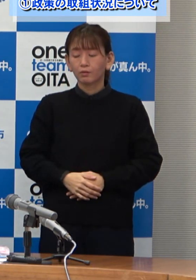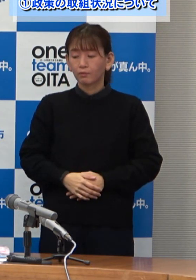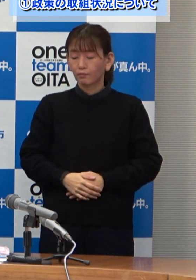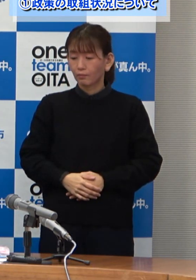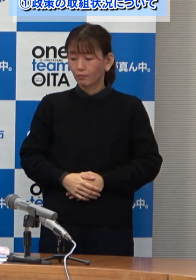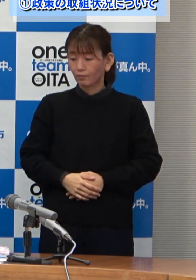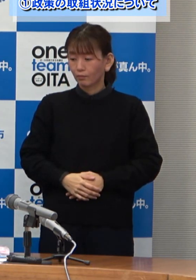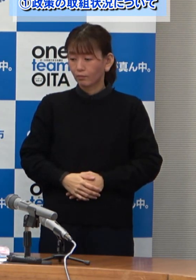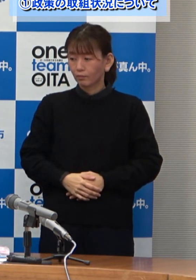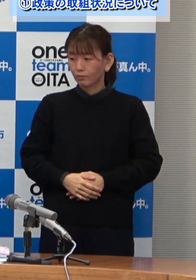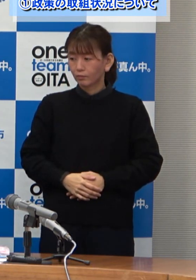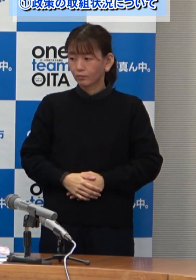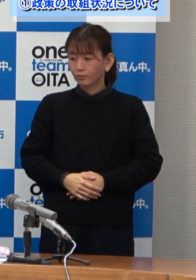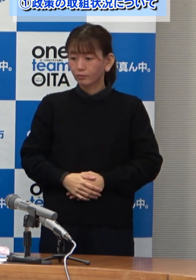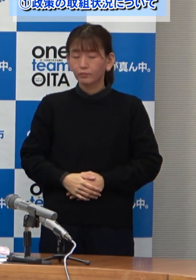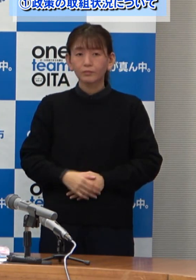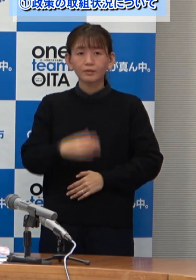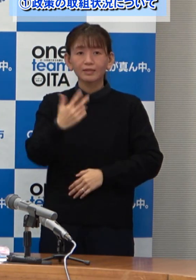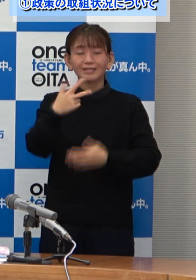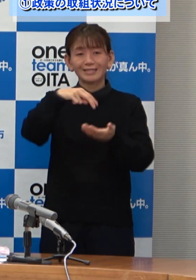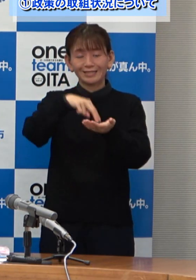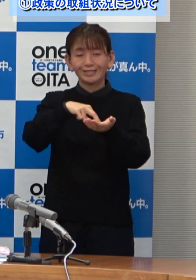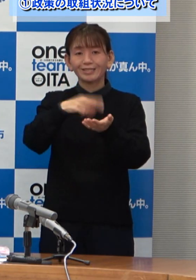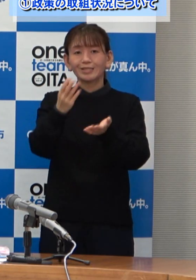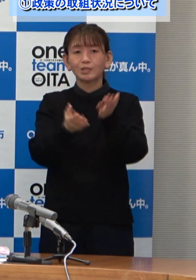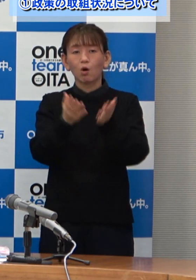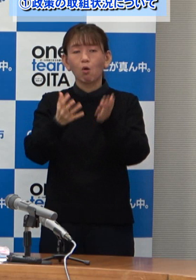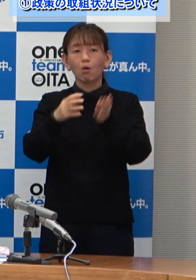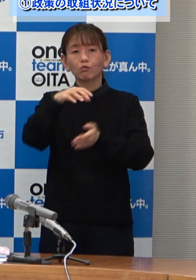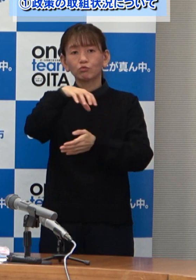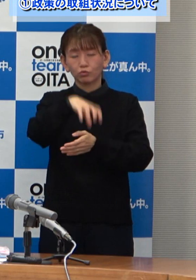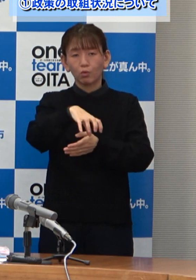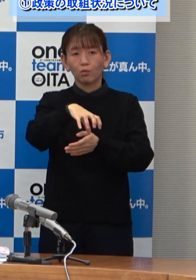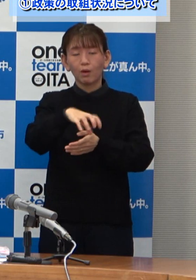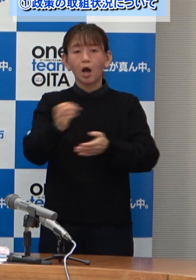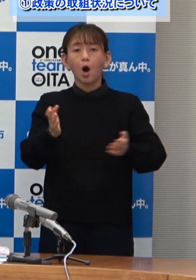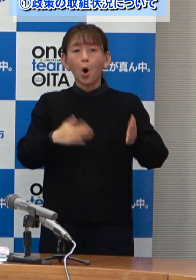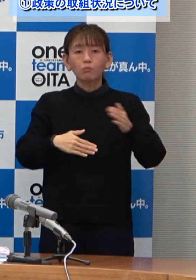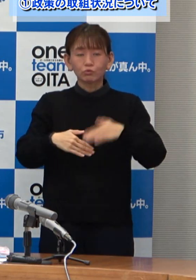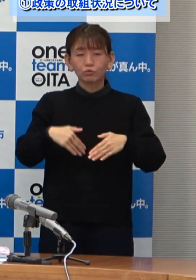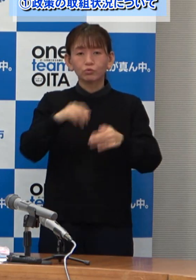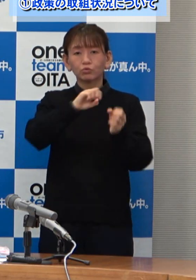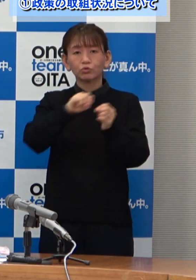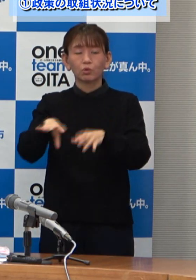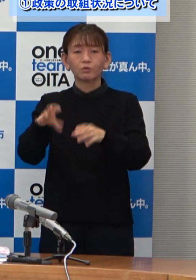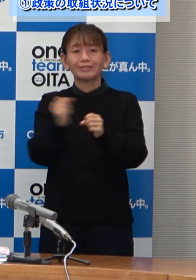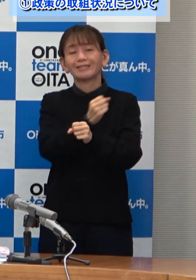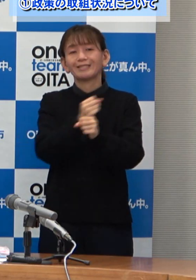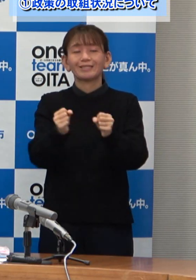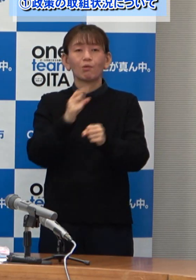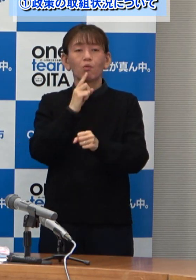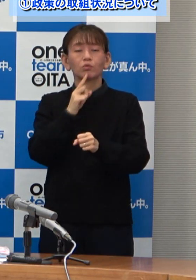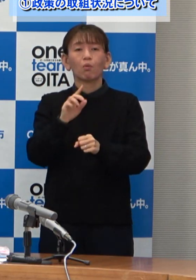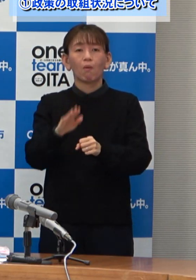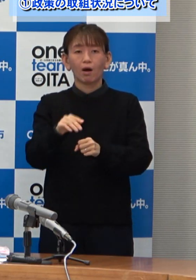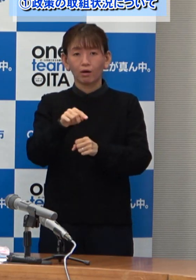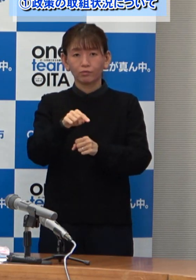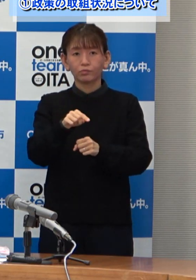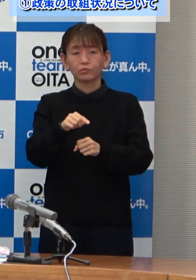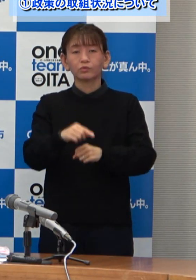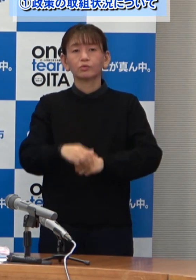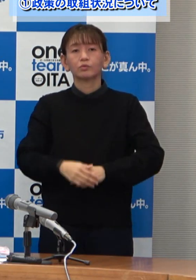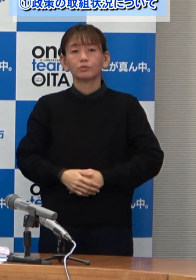え3つ目は私立保育所とオ処分事業これも